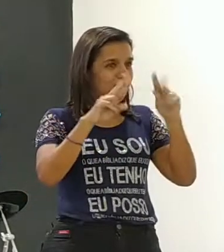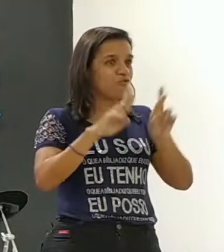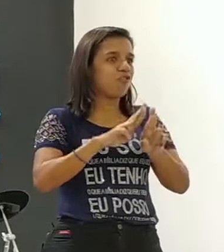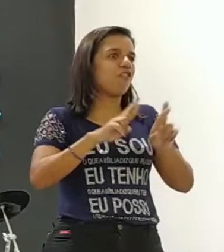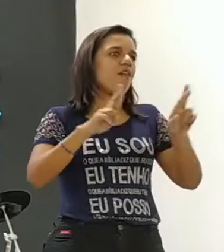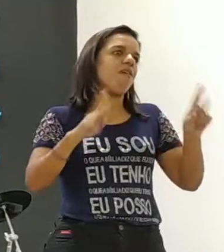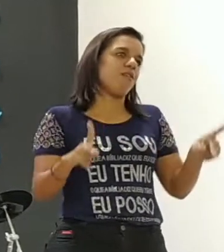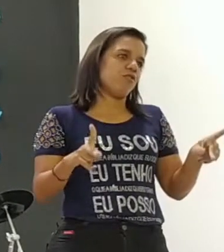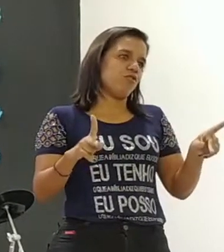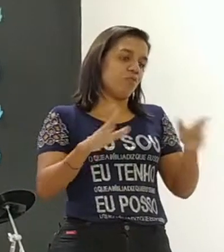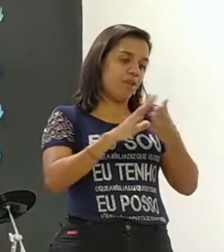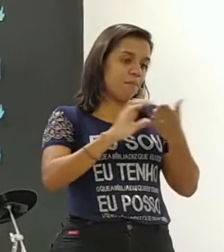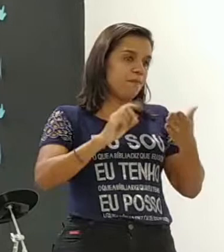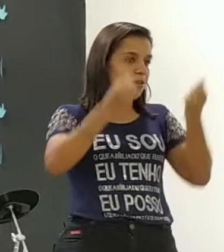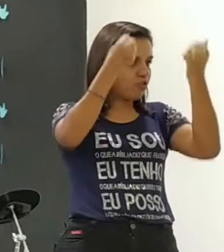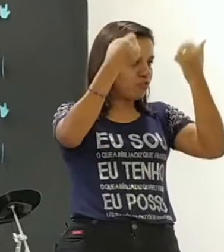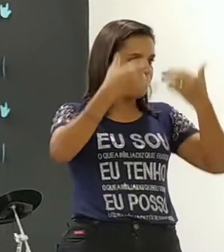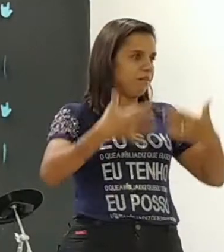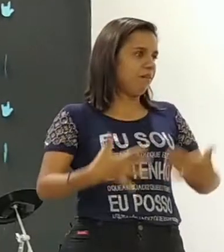Bíblia diz.